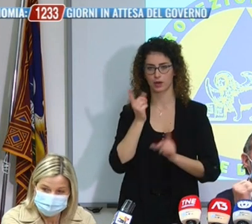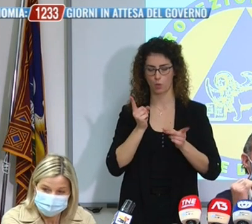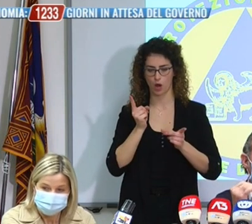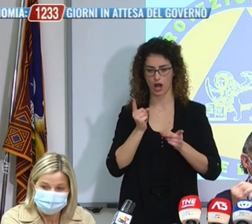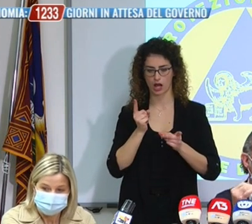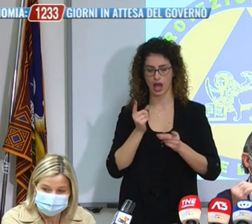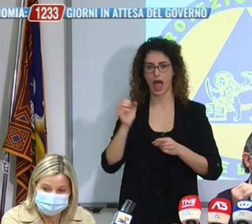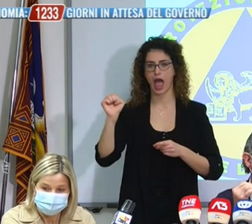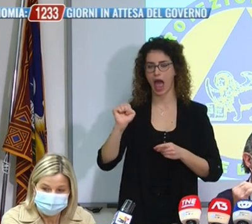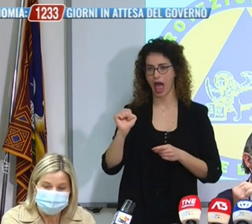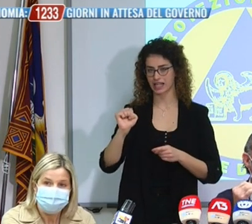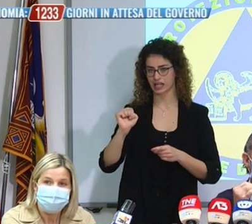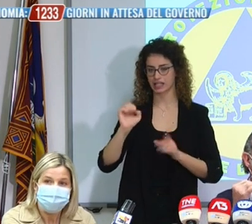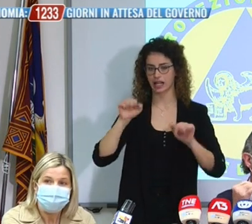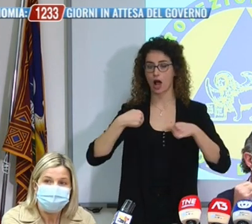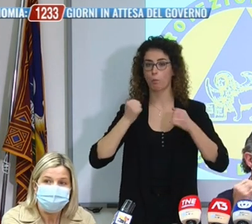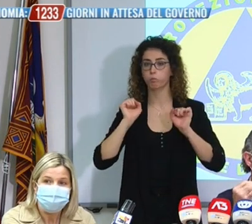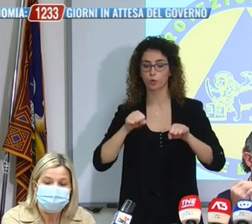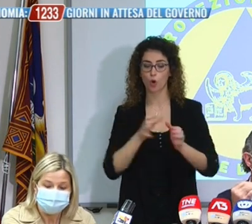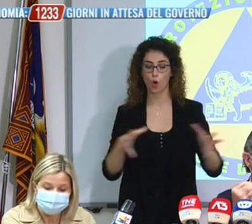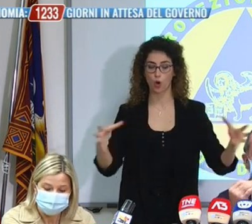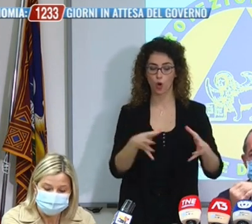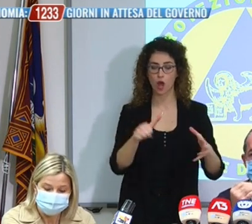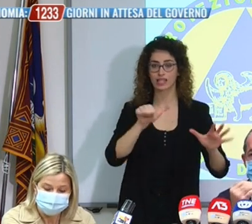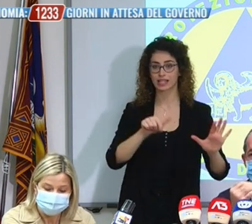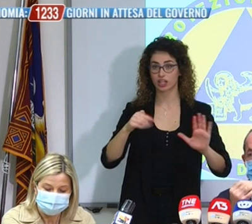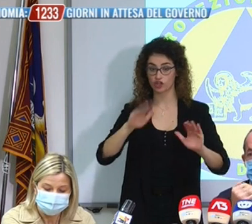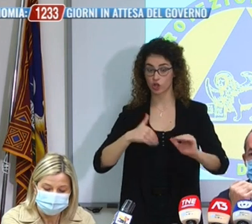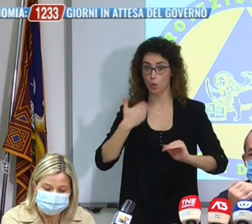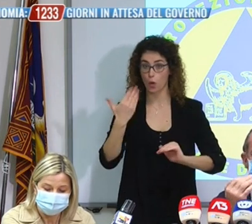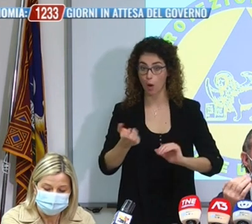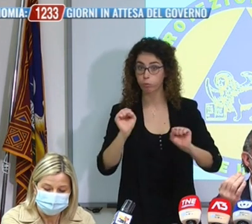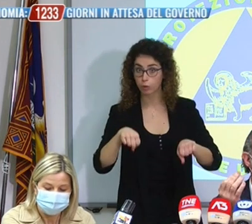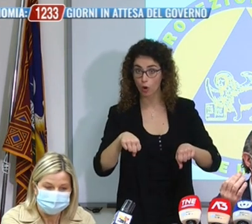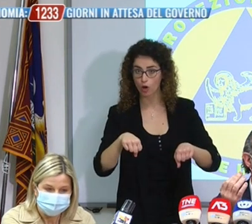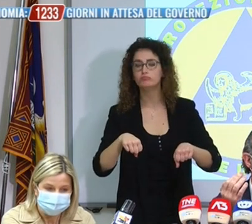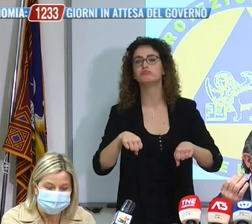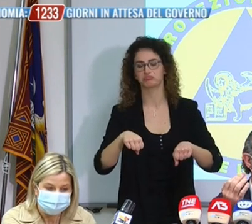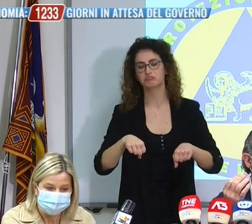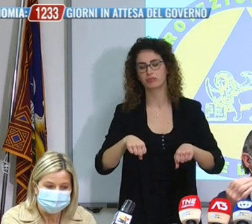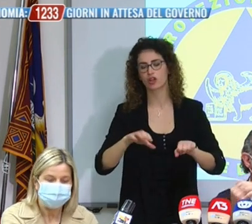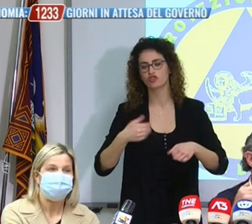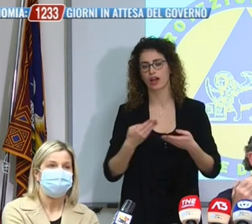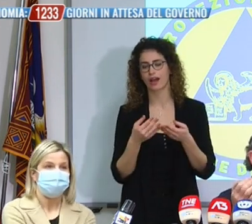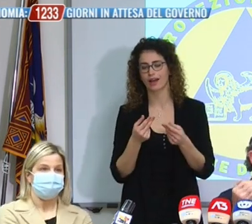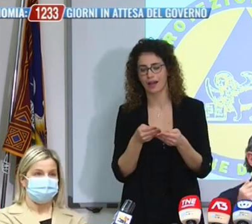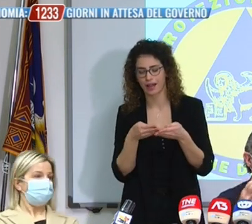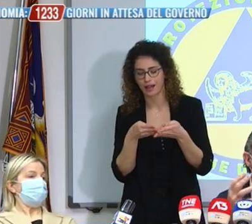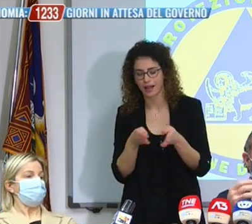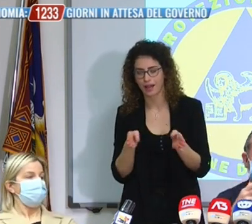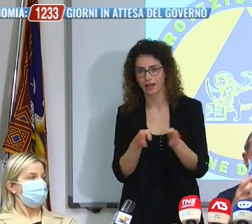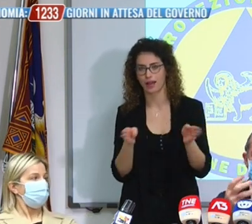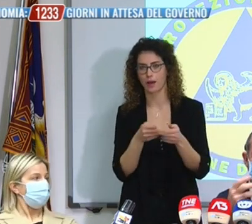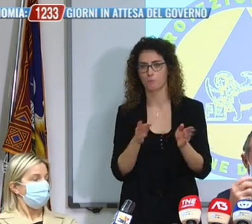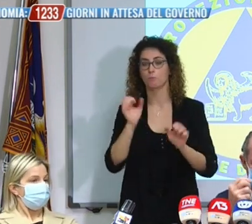andare oltre la barriera dei 65 anni, si apre una nuova frontiera di possibilità per gli over 65 e quindi gli over 80 e